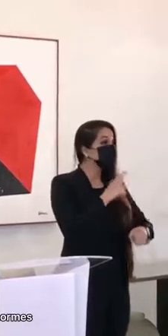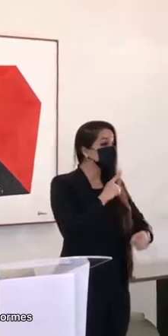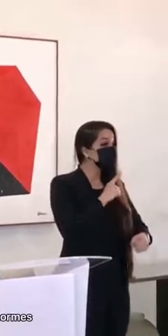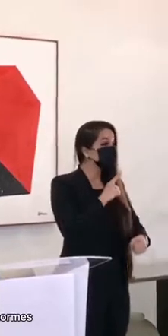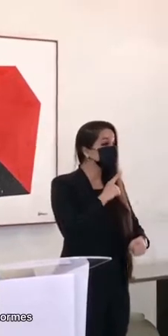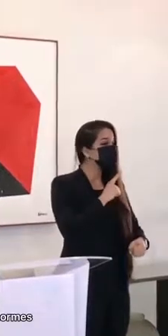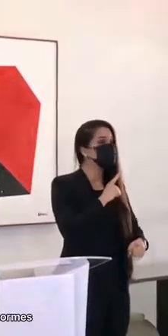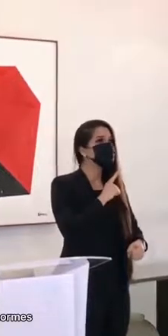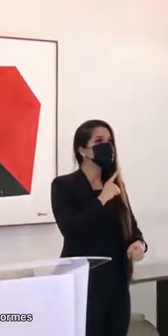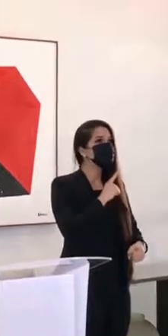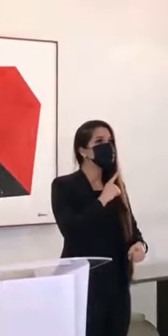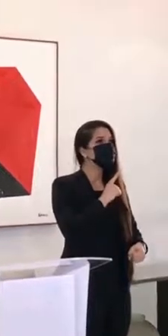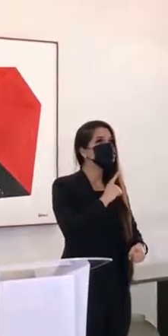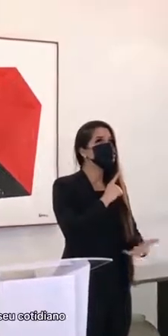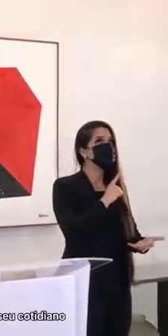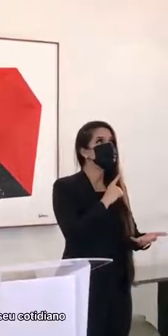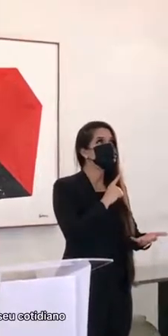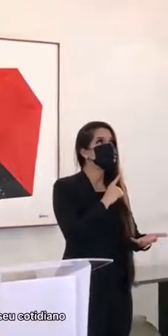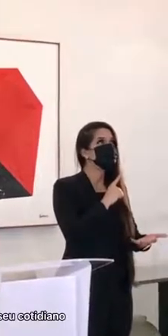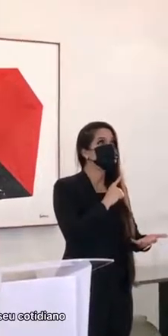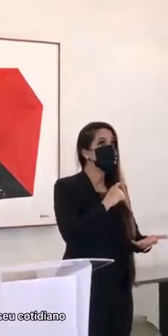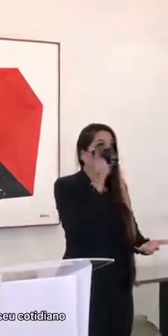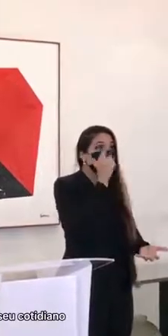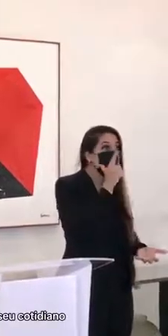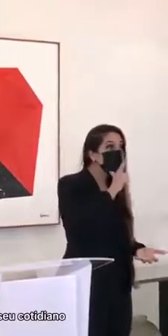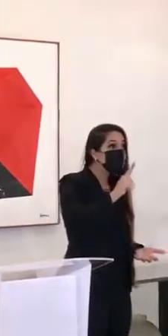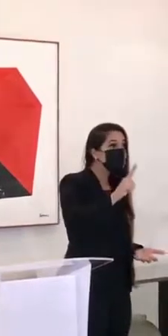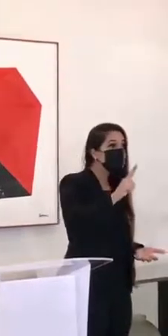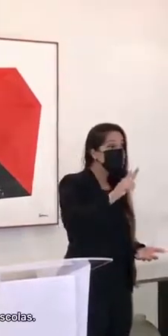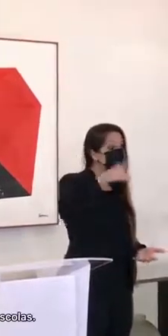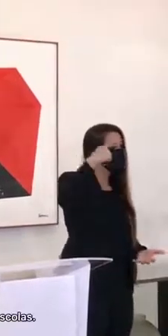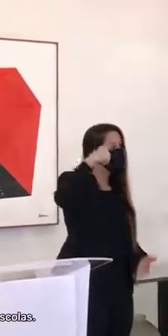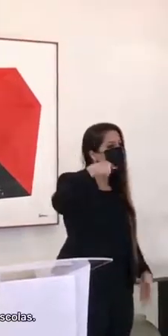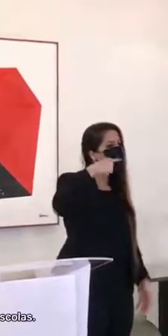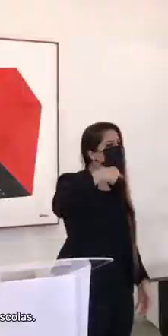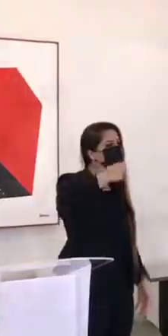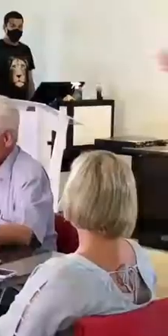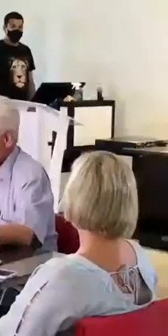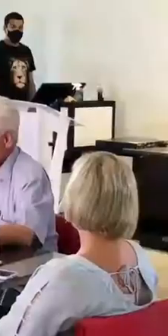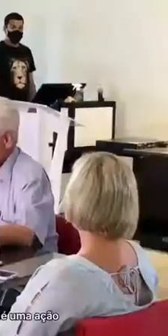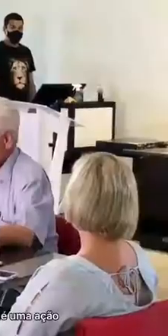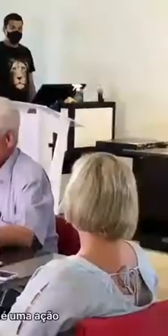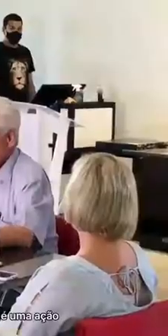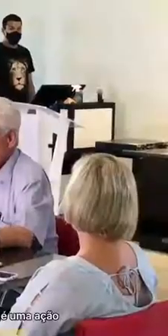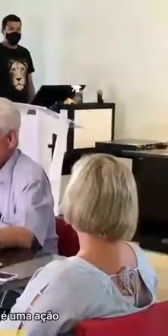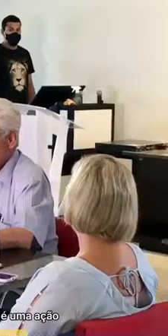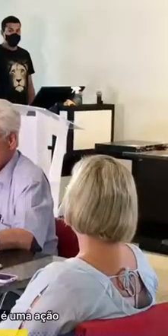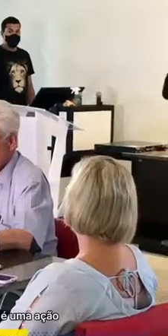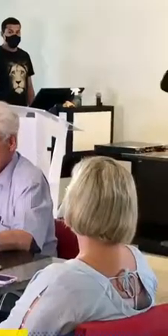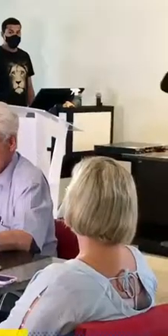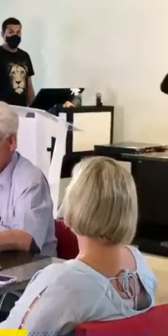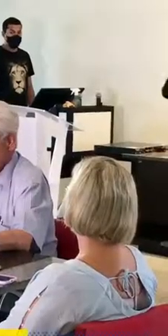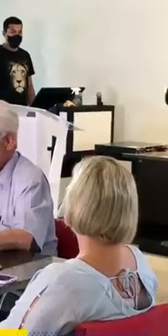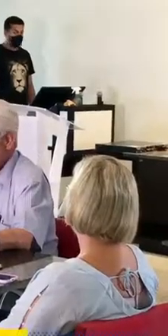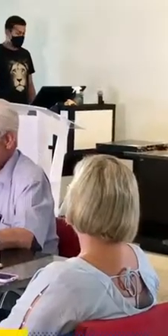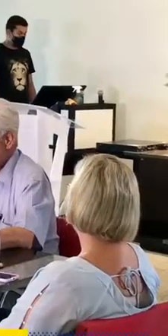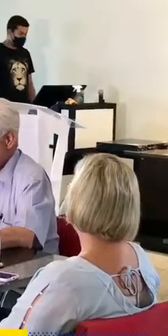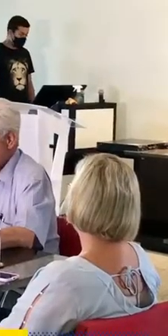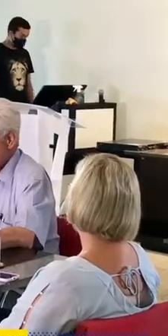trazendo enormes vantagens para o seu cotidiano dentro das escolas. Eu acho que isso é uma